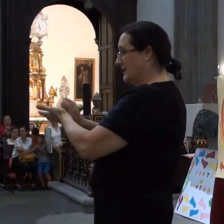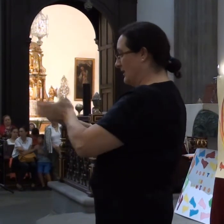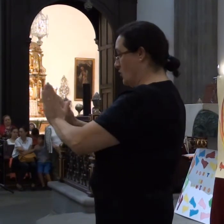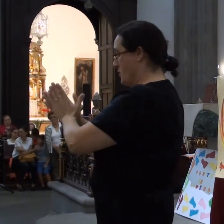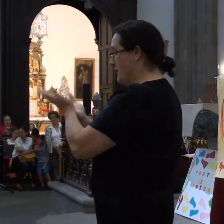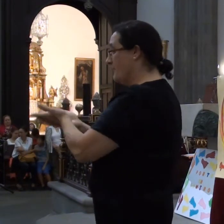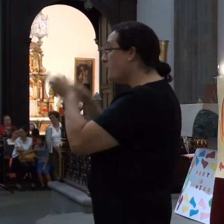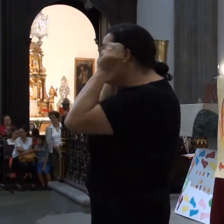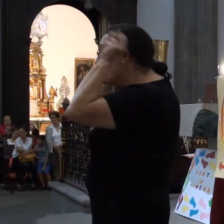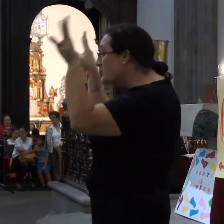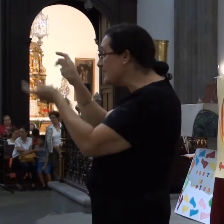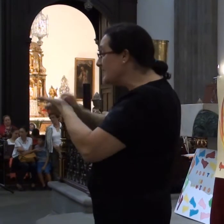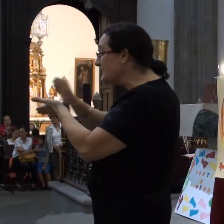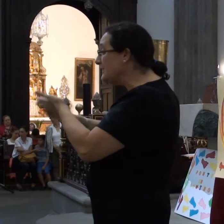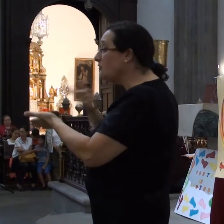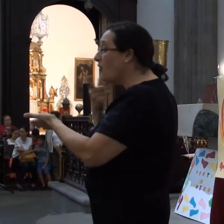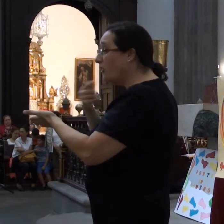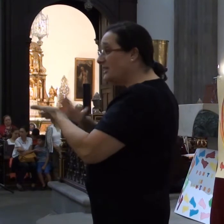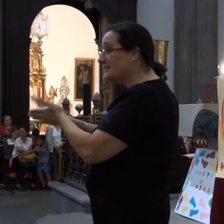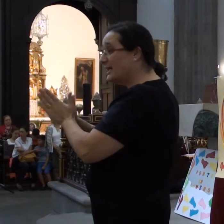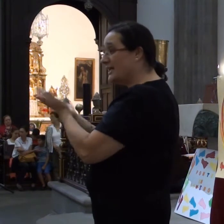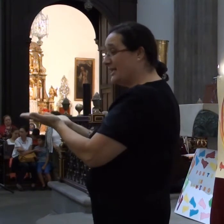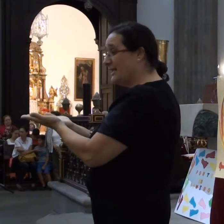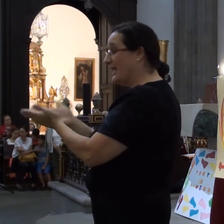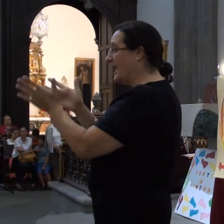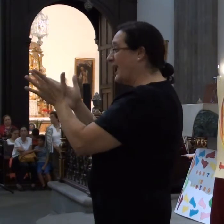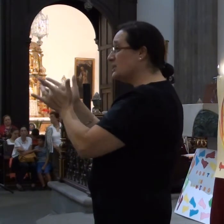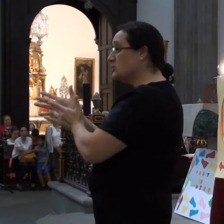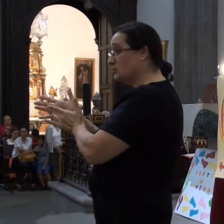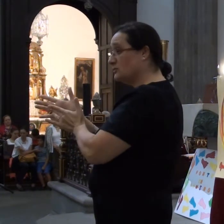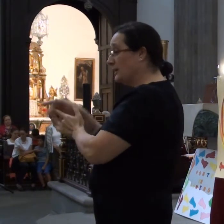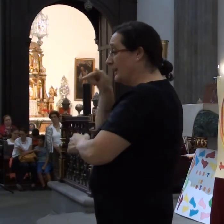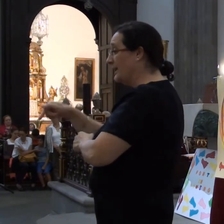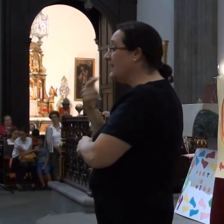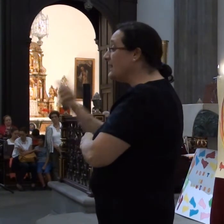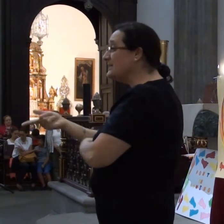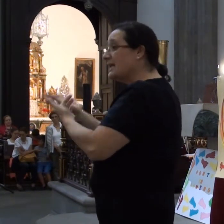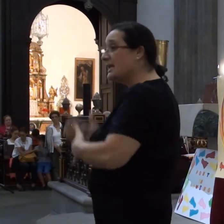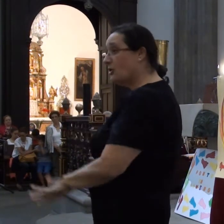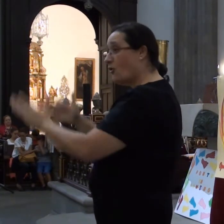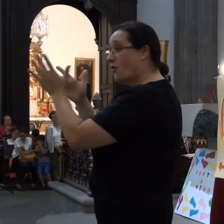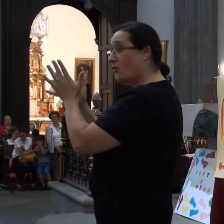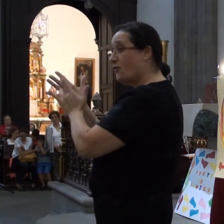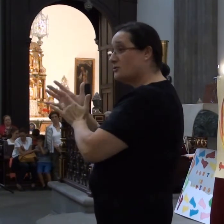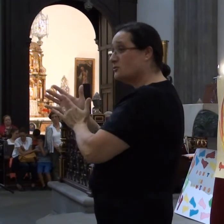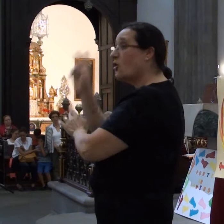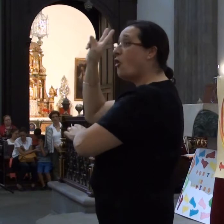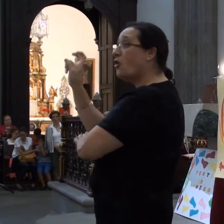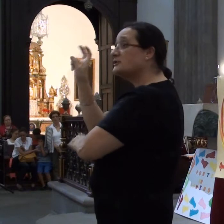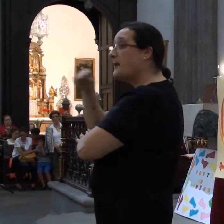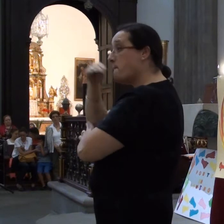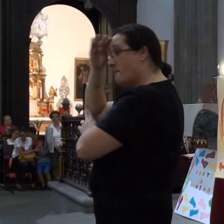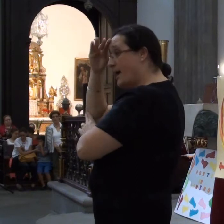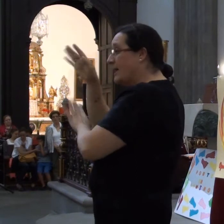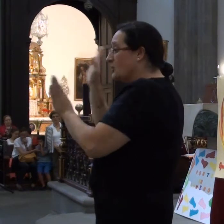en la ley y los profetas Jesús de Nazareth el hijo de José Entonces le dijo